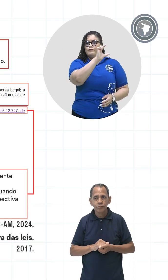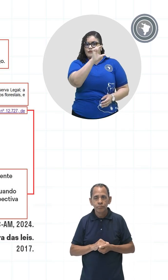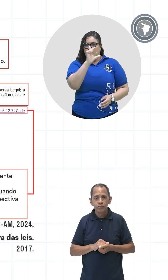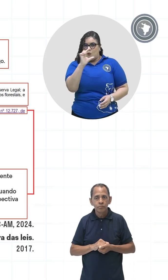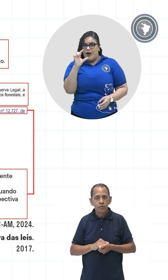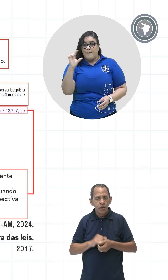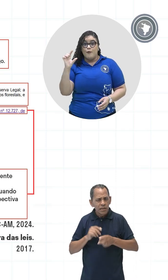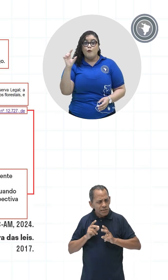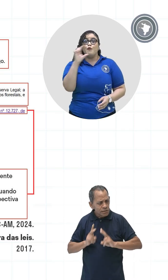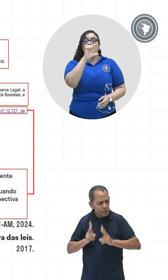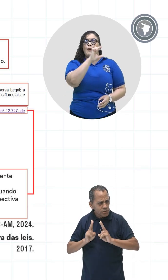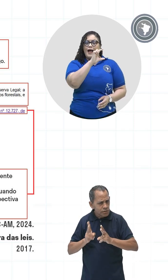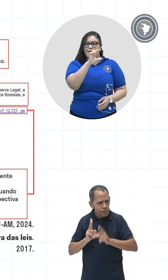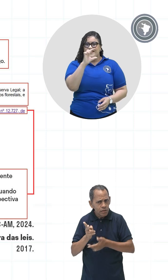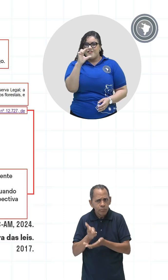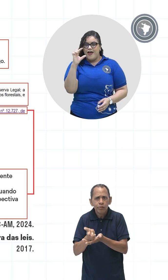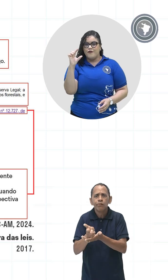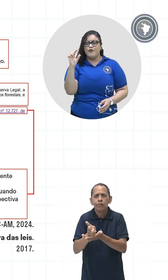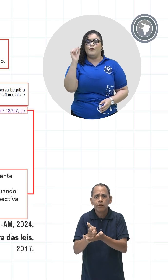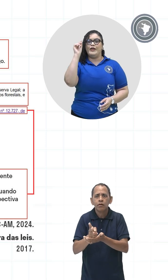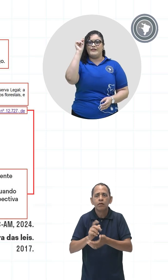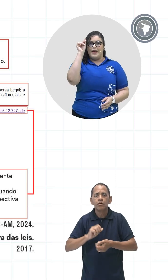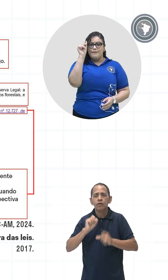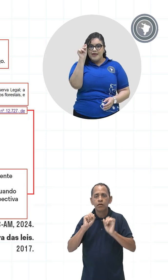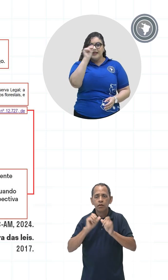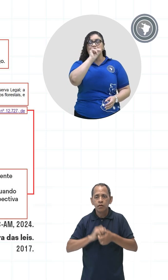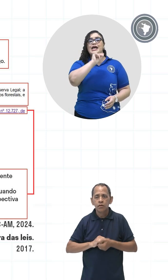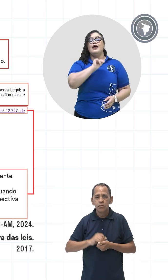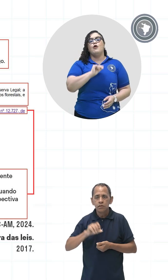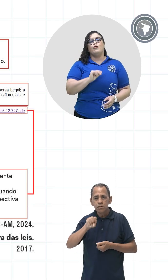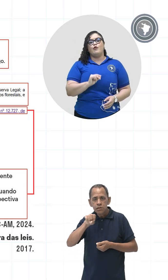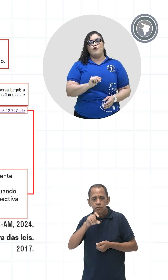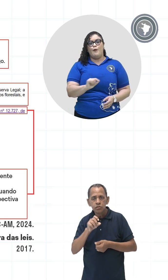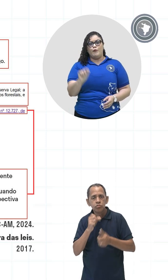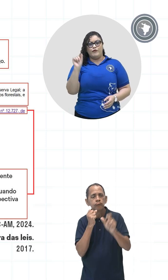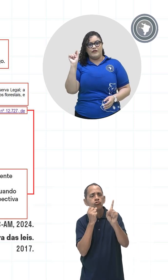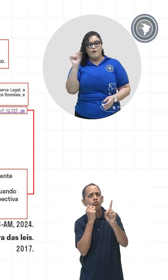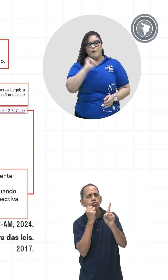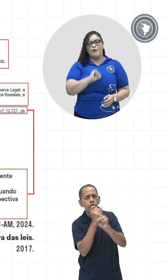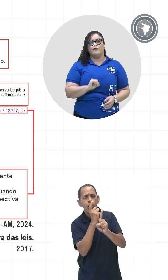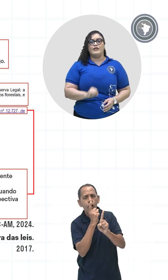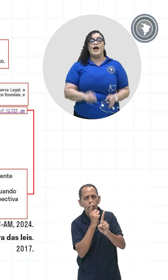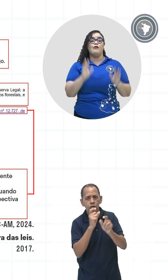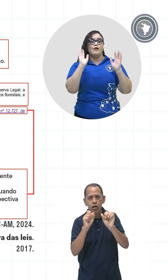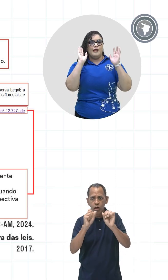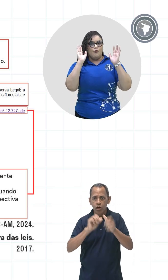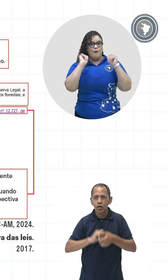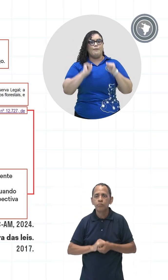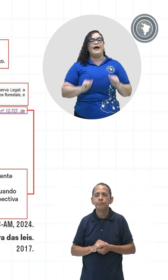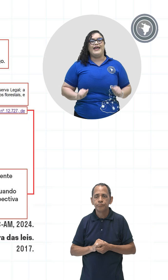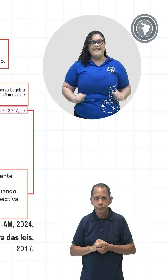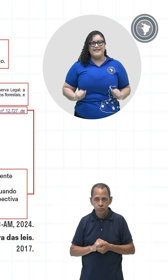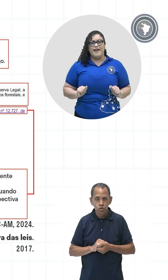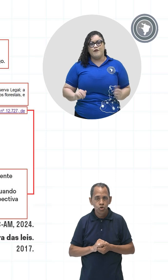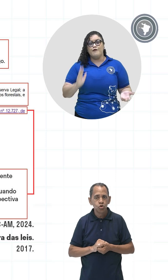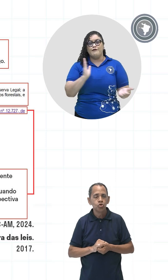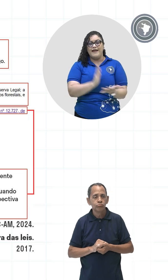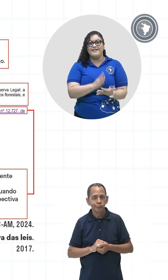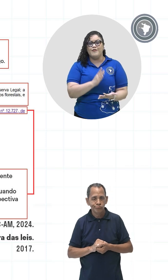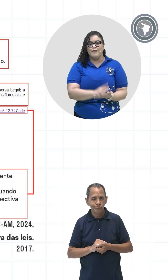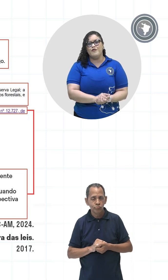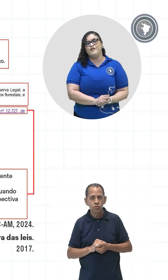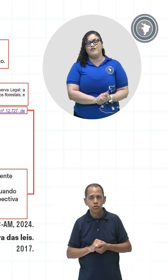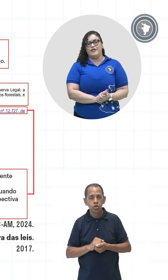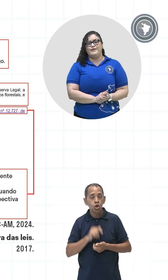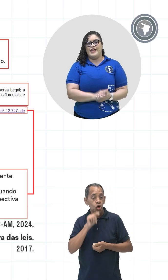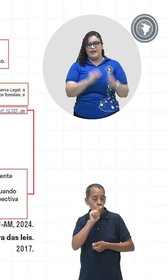com um caput, com uma cabeça de artigo que termina com 2 pontos e não com ponto final, opa, esse artigo vai